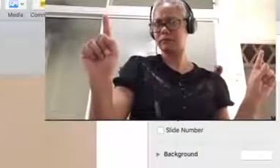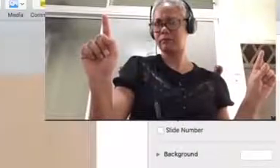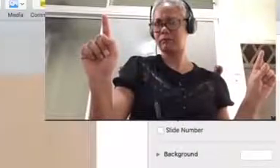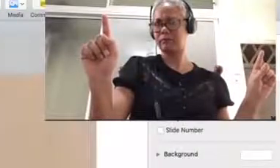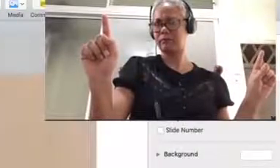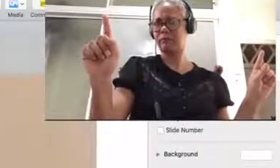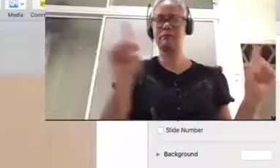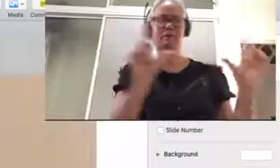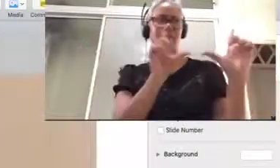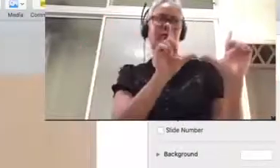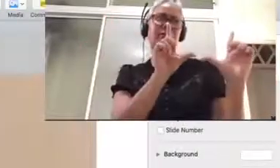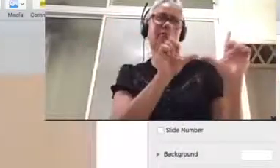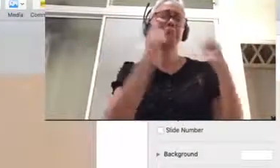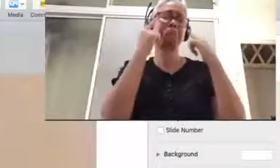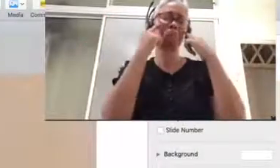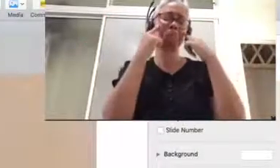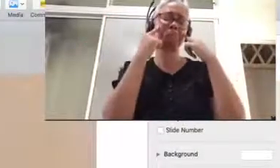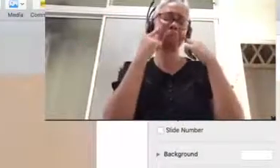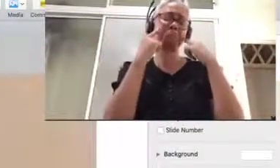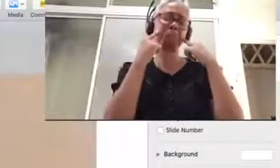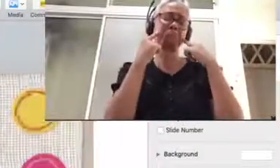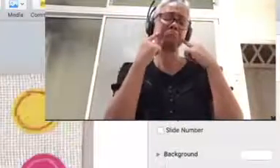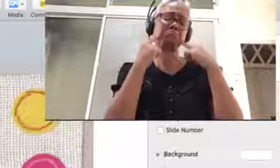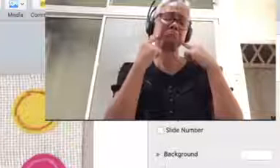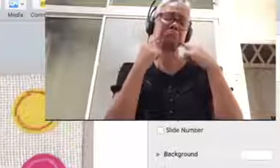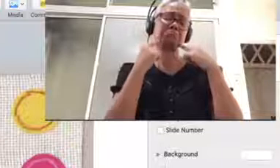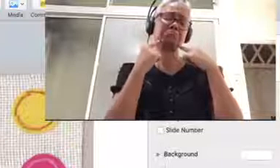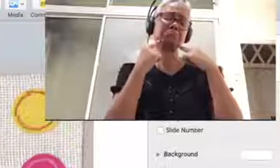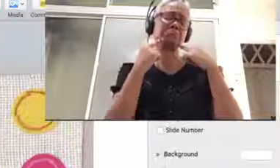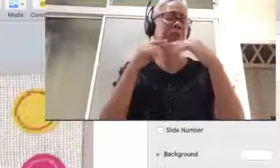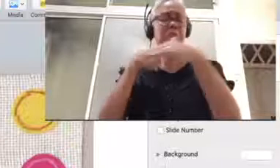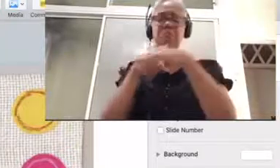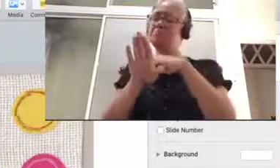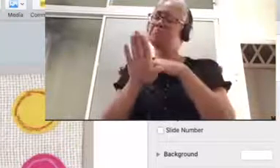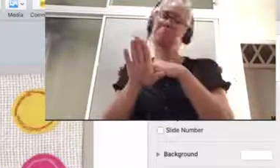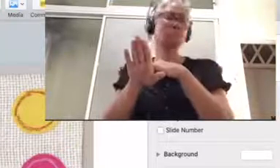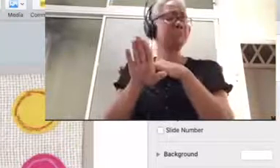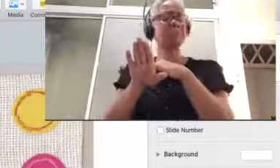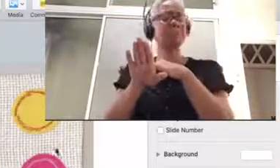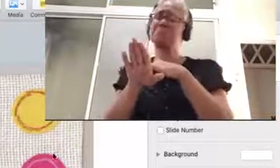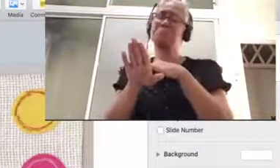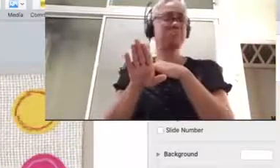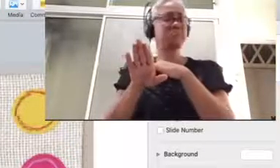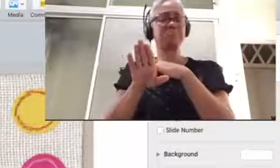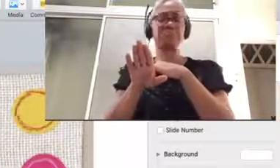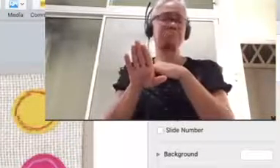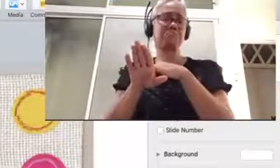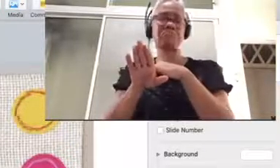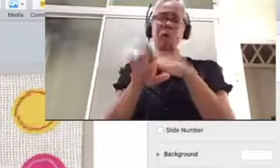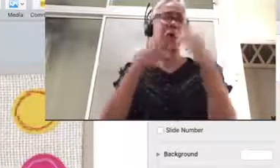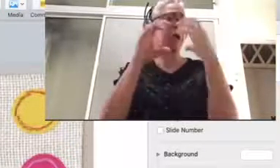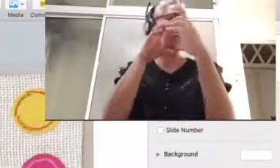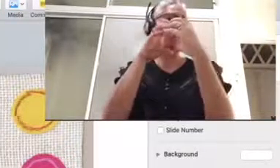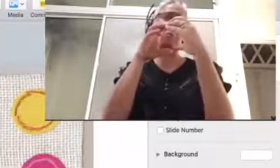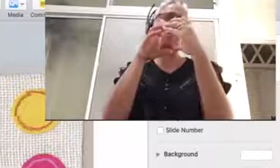Cuadrito está triste. ¿Por qué Cuadrito Mira, está ve que no le triste? escucho. Yo lo pasé ahora para la computadora. Porque no puede Pero entrar.